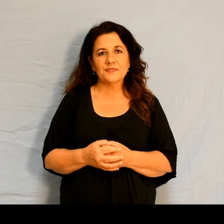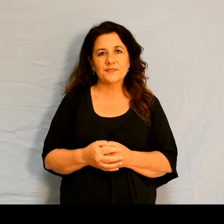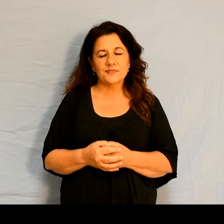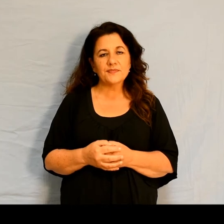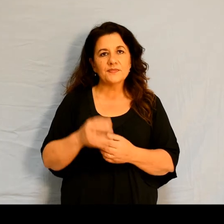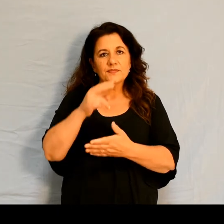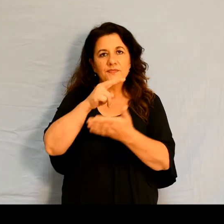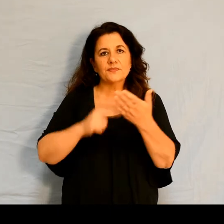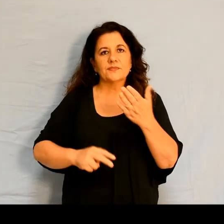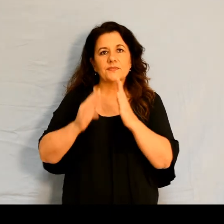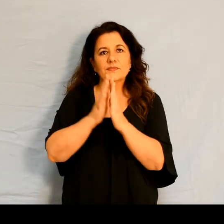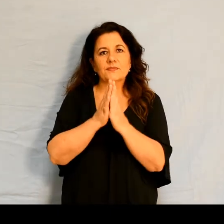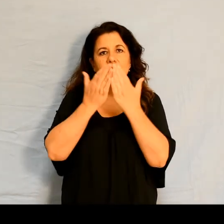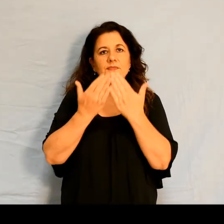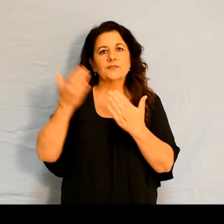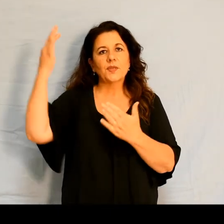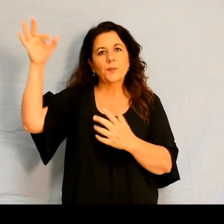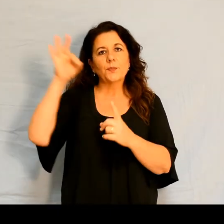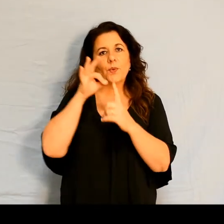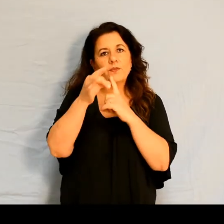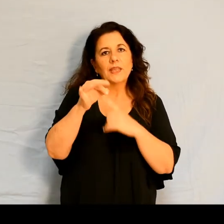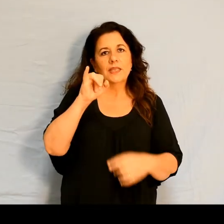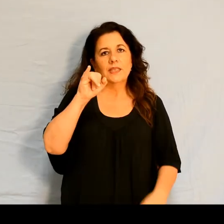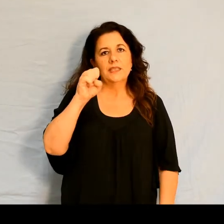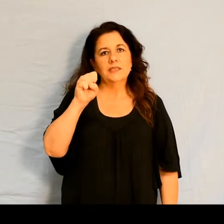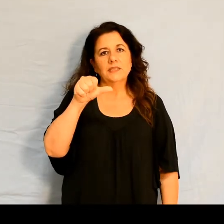Lecture du livre du prophète Isaïe.